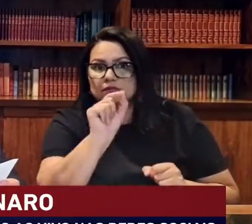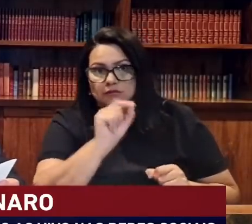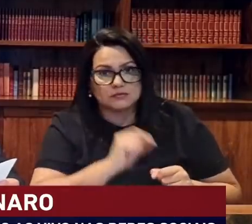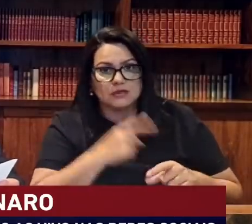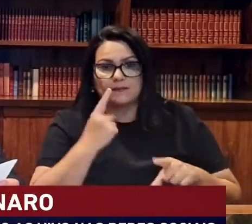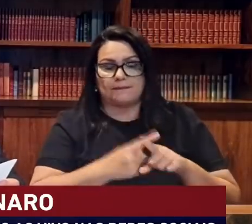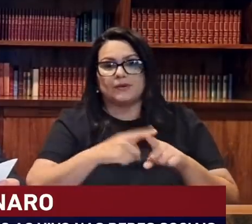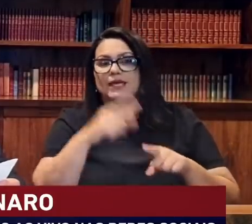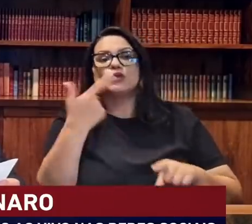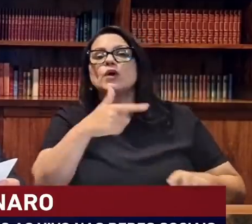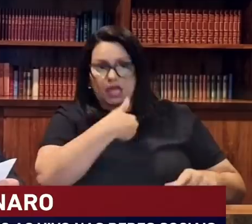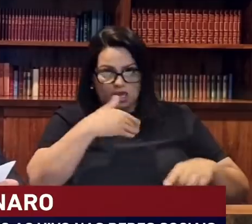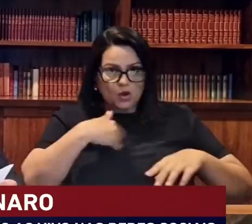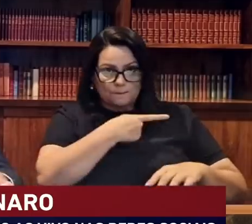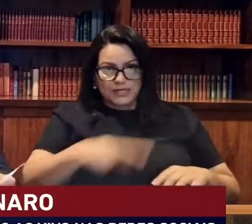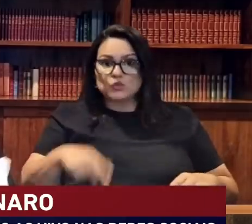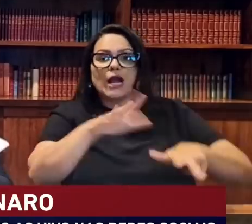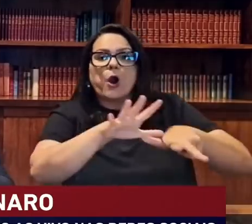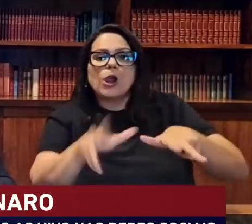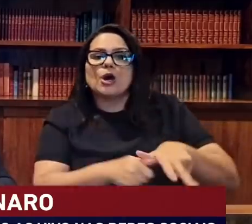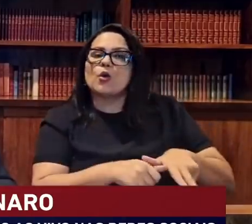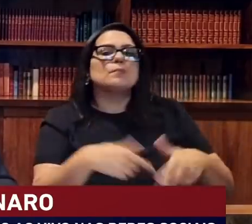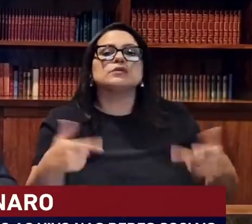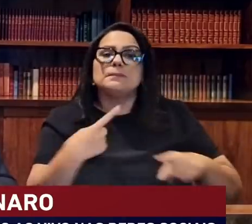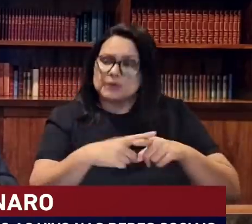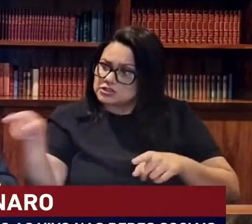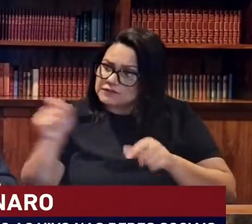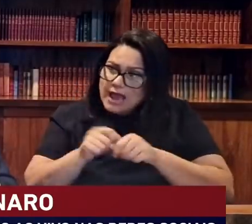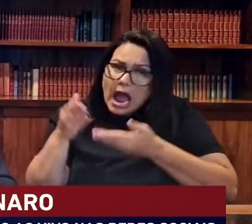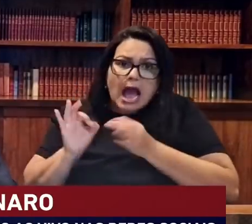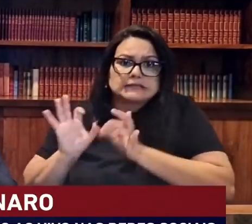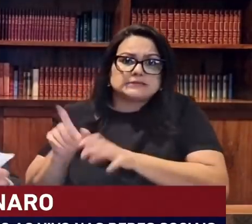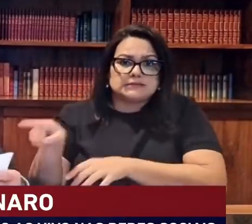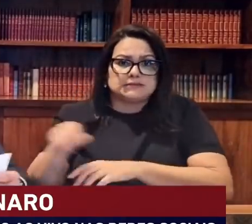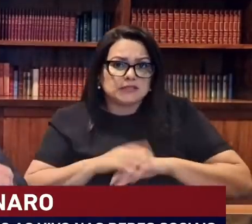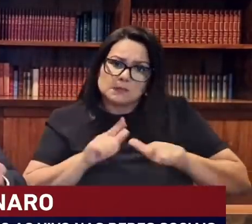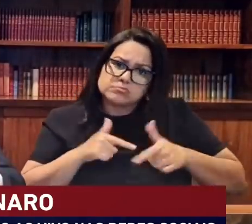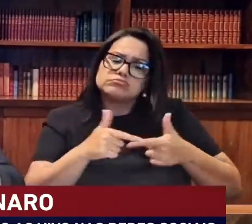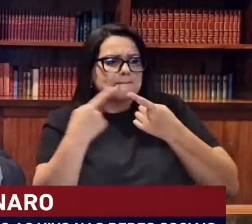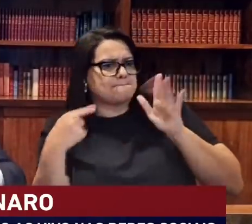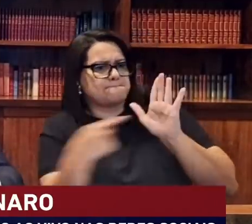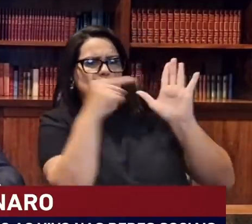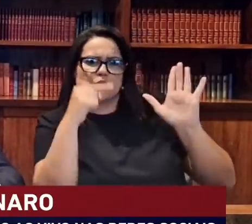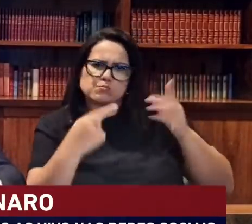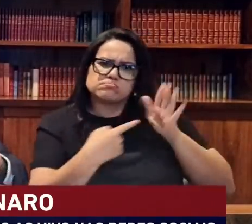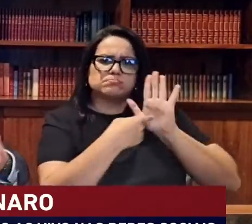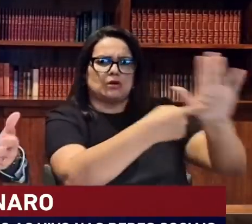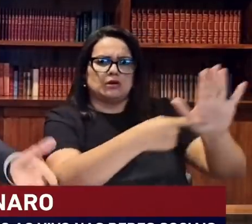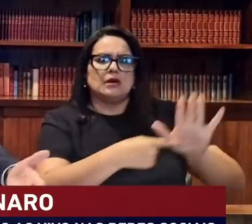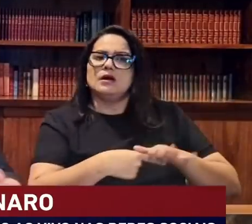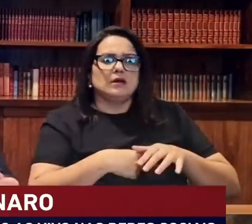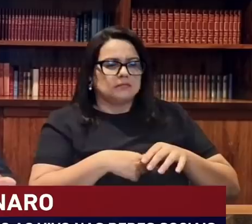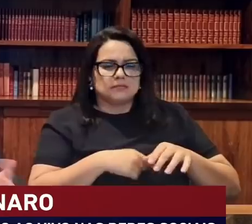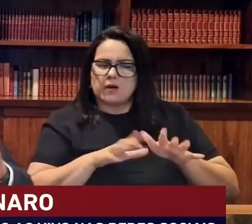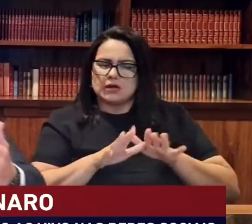que não tem corrupção no meu governo? Porque te age dessa maneira. A gente age dessa maneira, tá? A gente sempre está um passo à